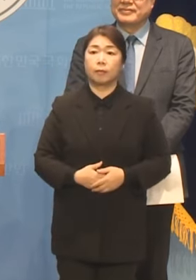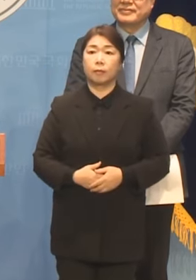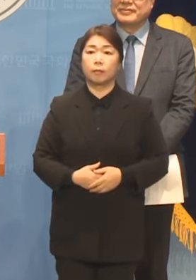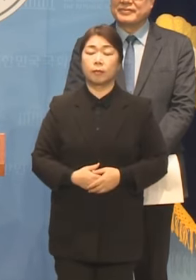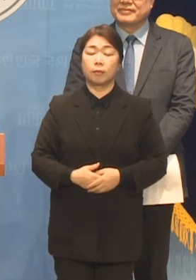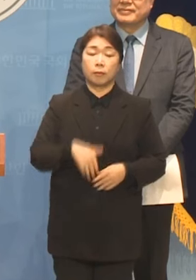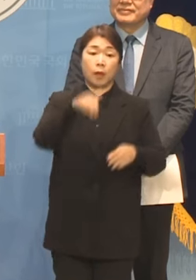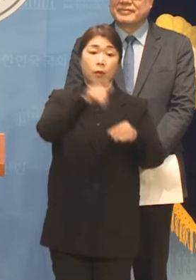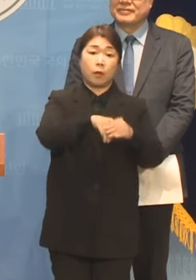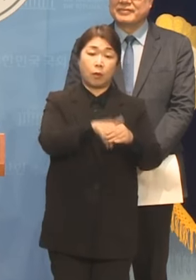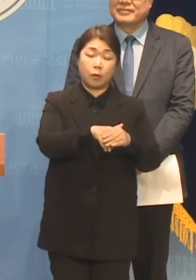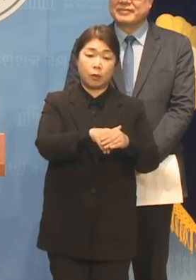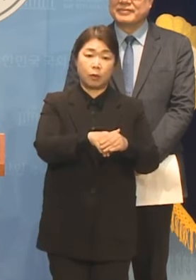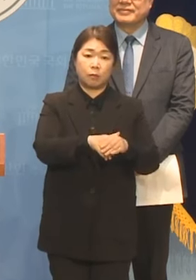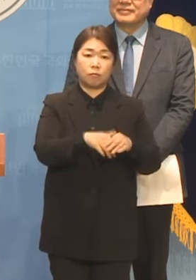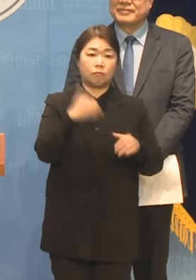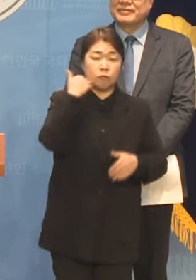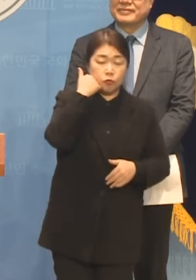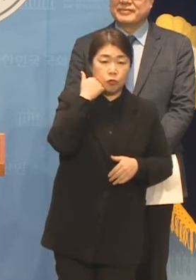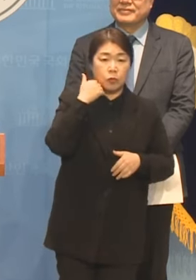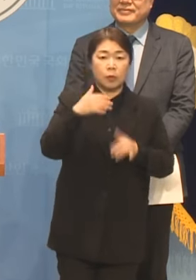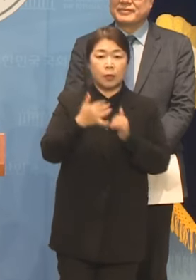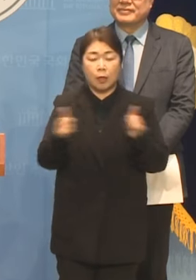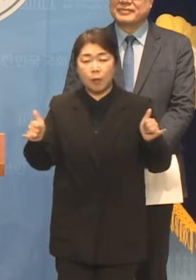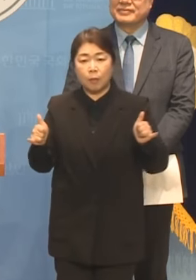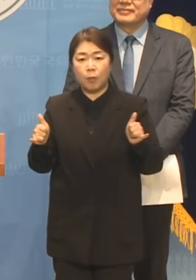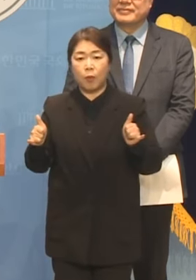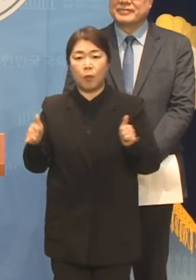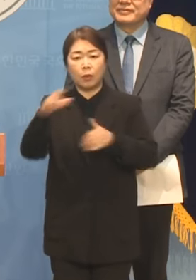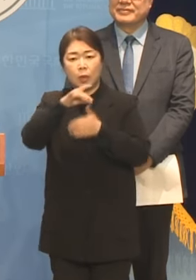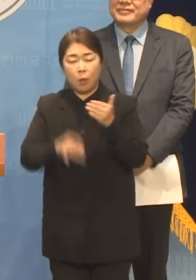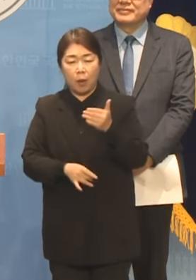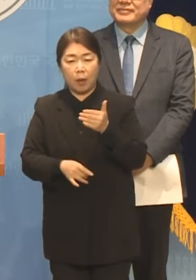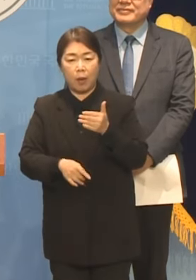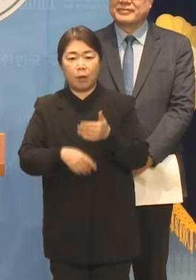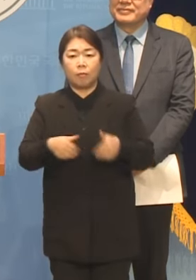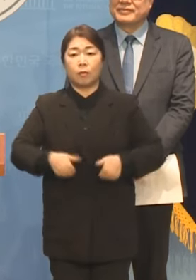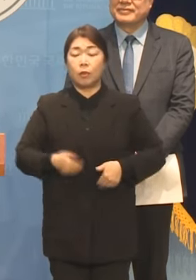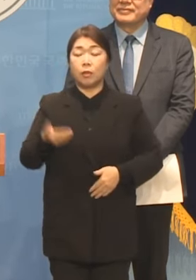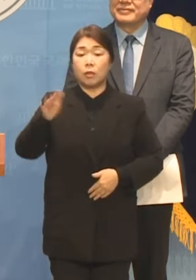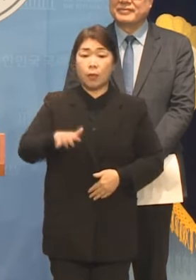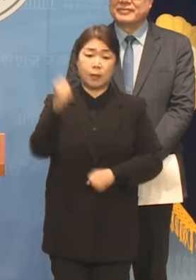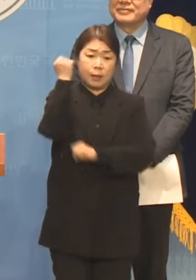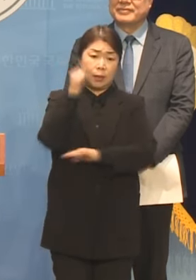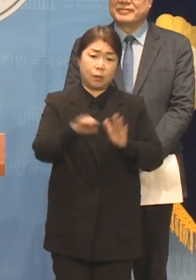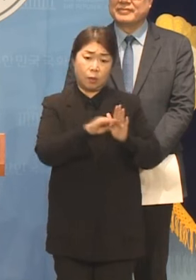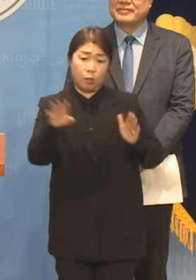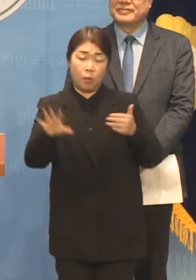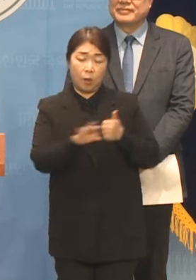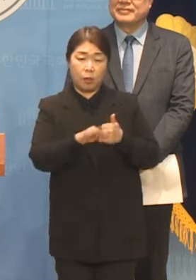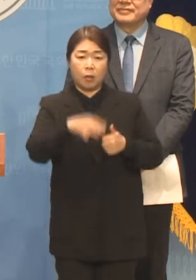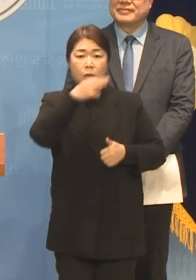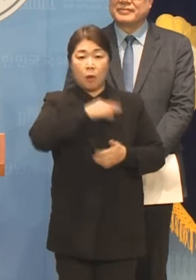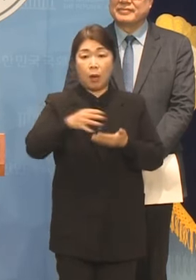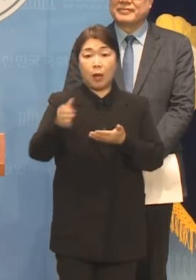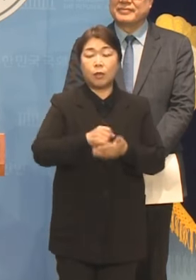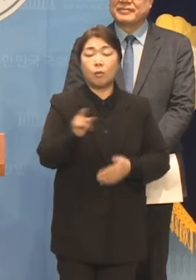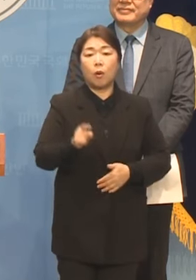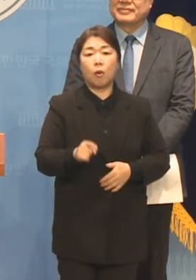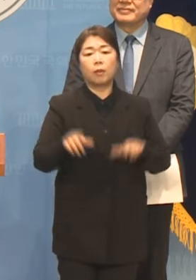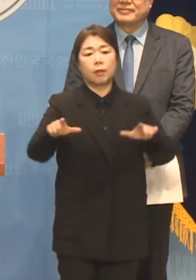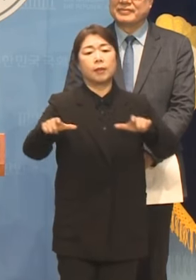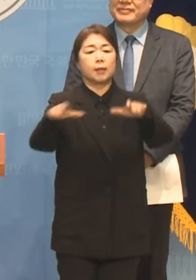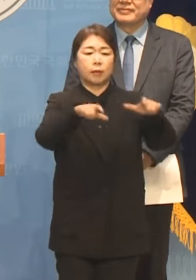선거는 구도 인물 프레임이 좌우한다고 합니다 더적을 미치는 것이